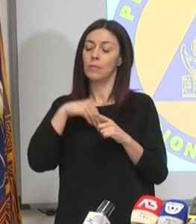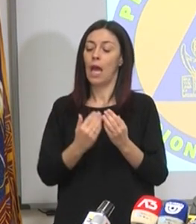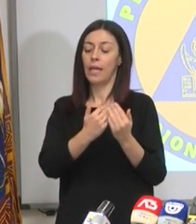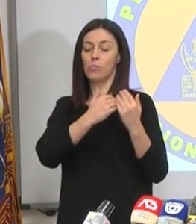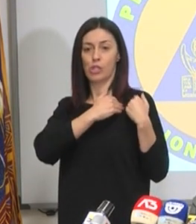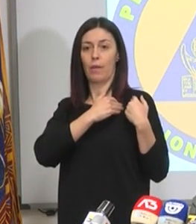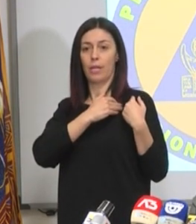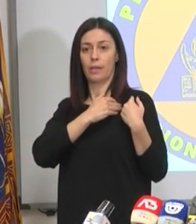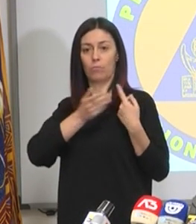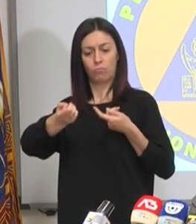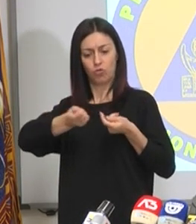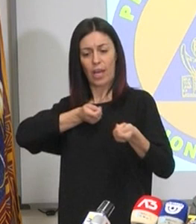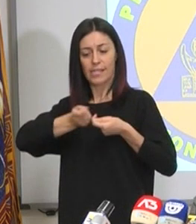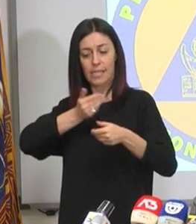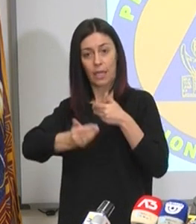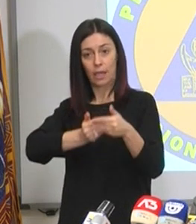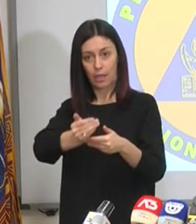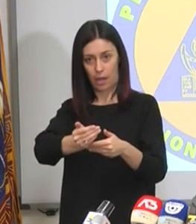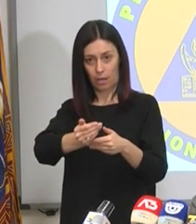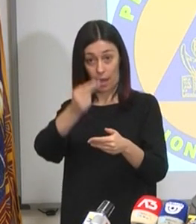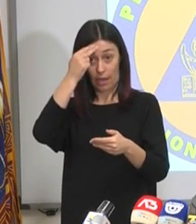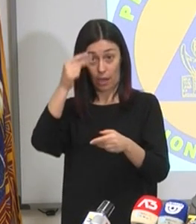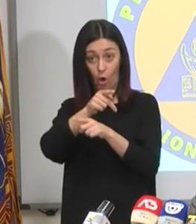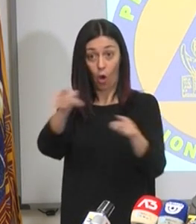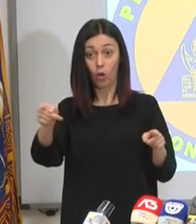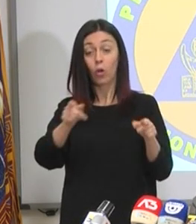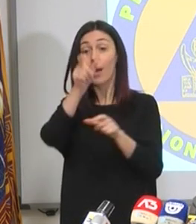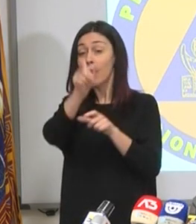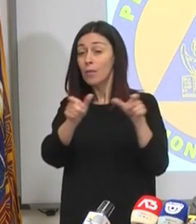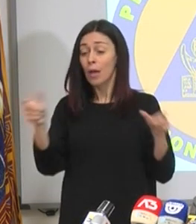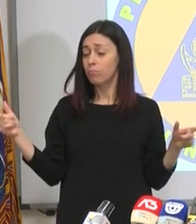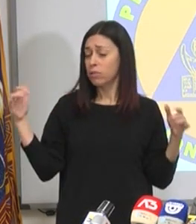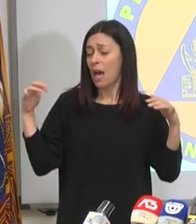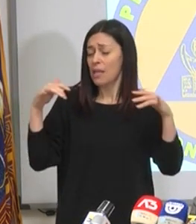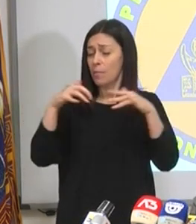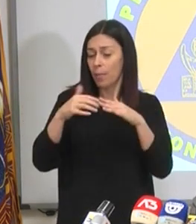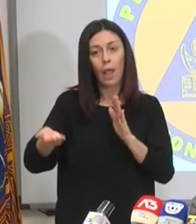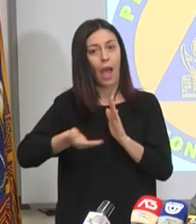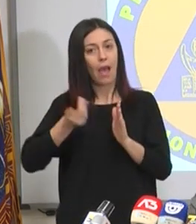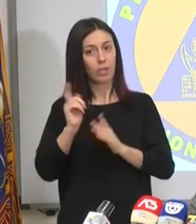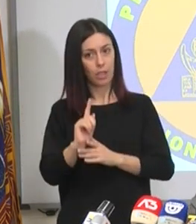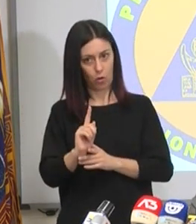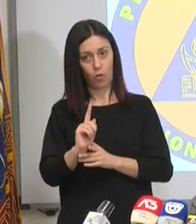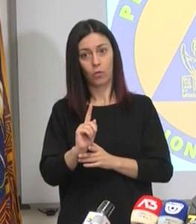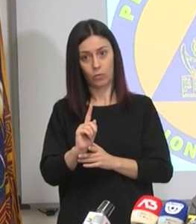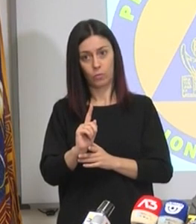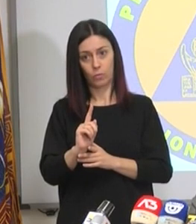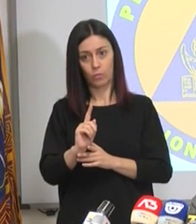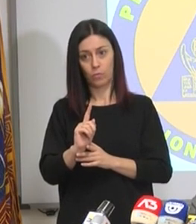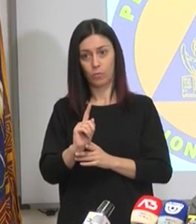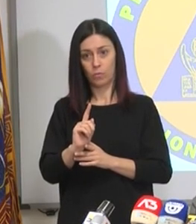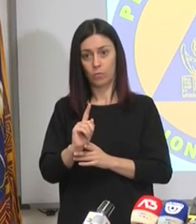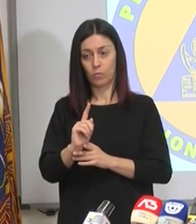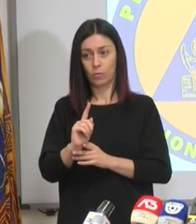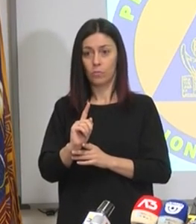perché voglio ricordare che se non evitiamo gli assembramenti non era i conti 1.2 andare un po più in su